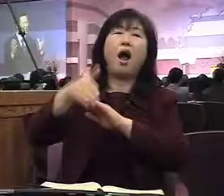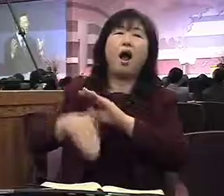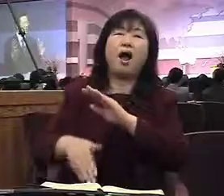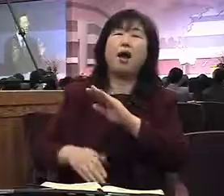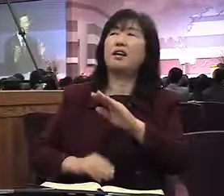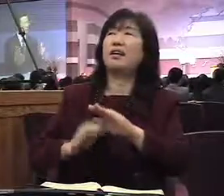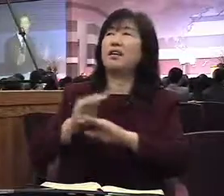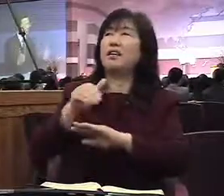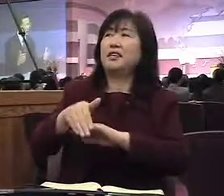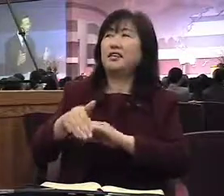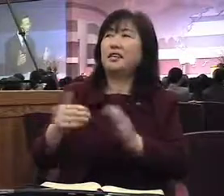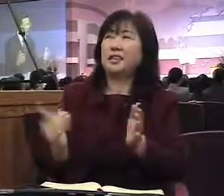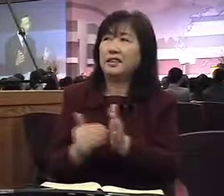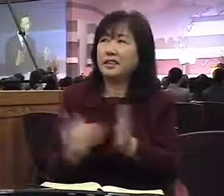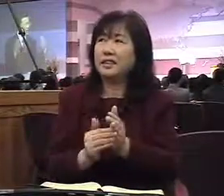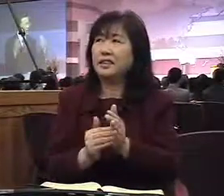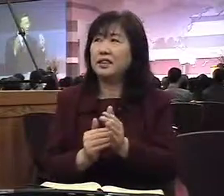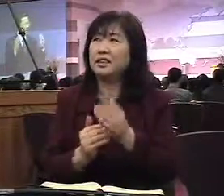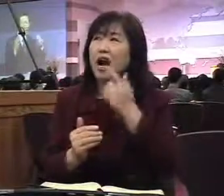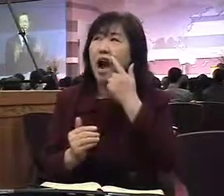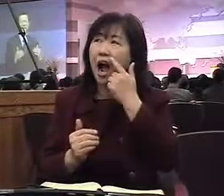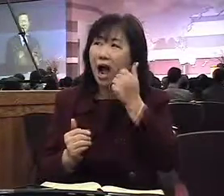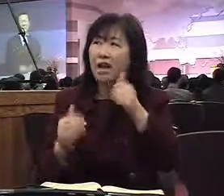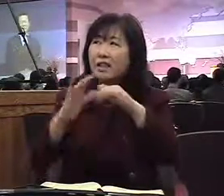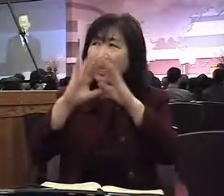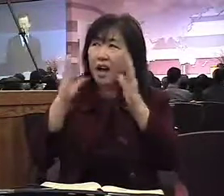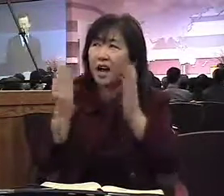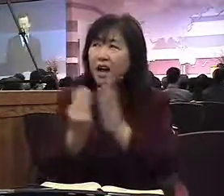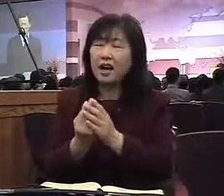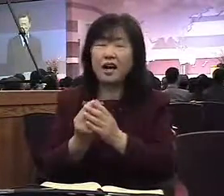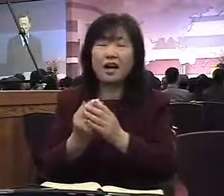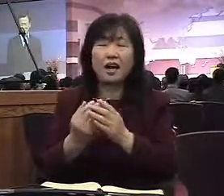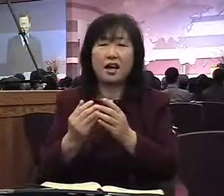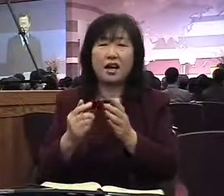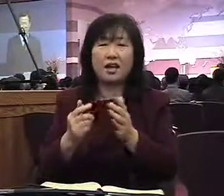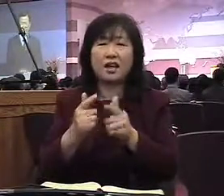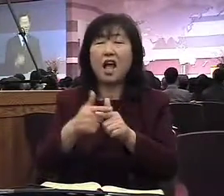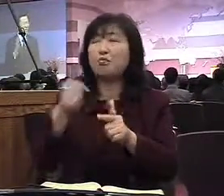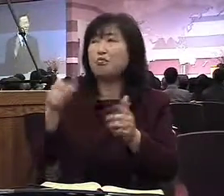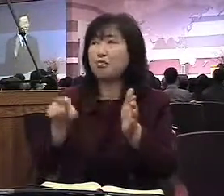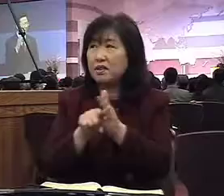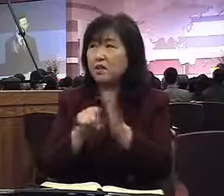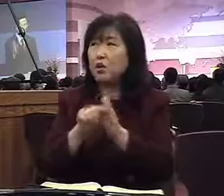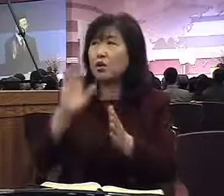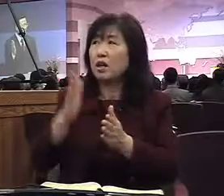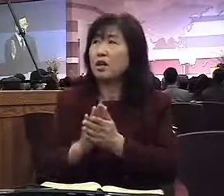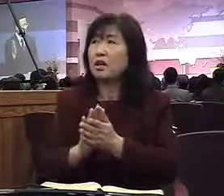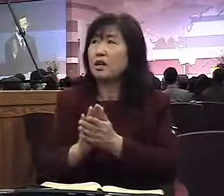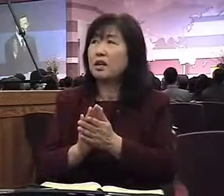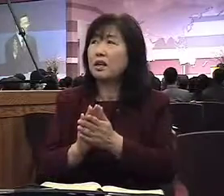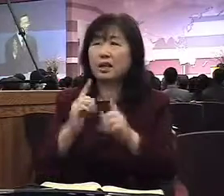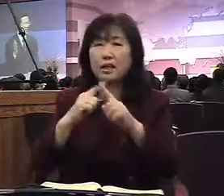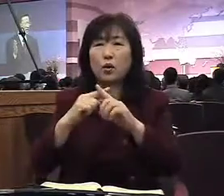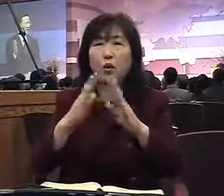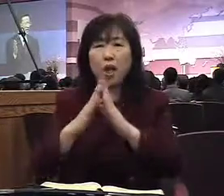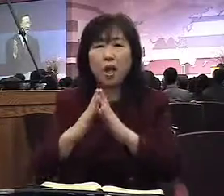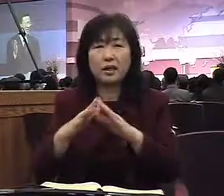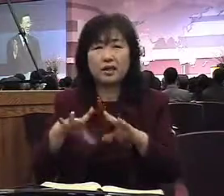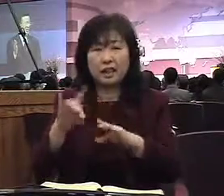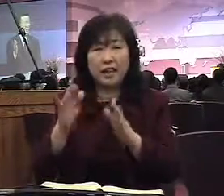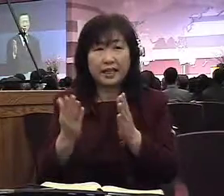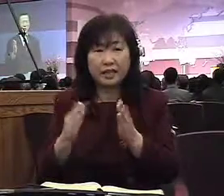저희 아버님과 어머님이 다 이제 예수 믿게 되셨고 그리고 제가 개척을 해서 목회를